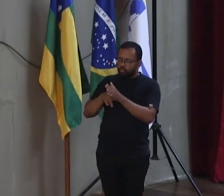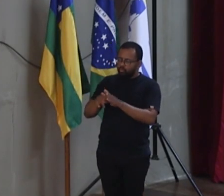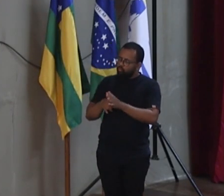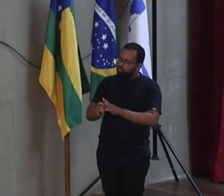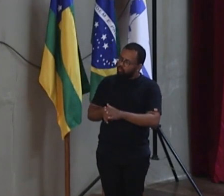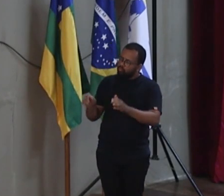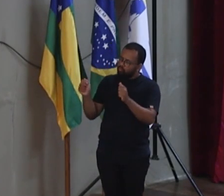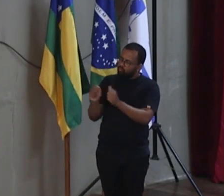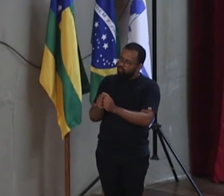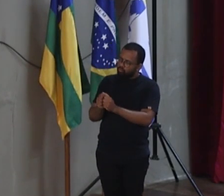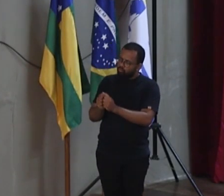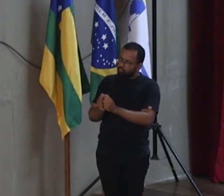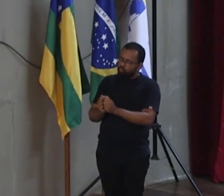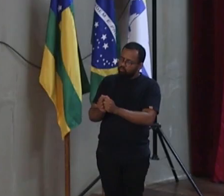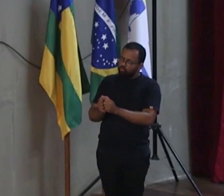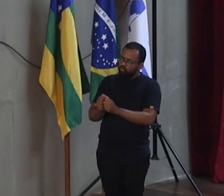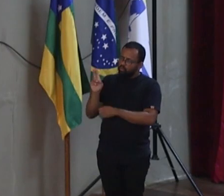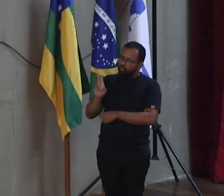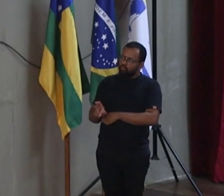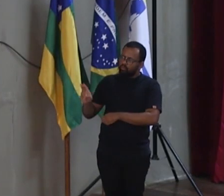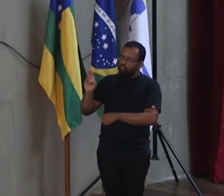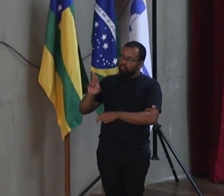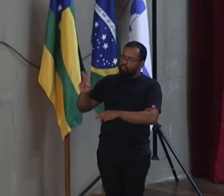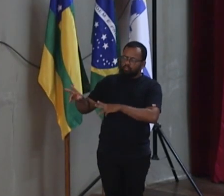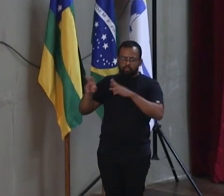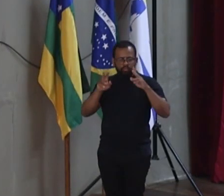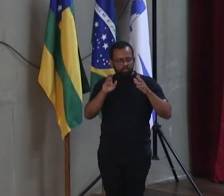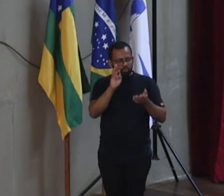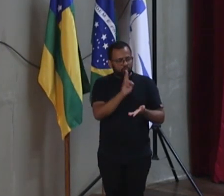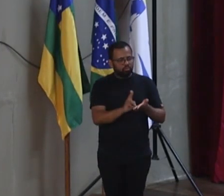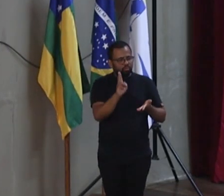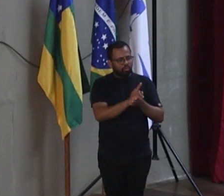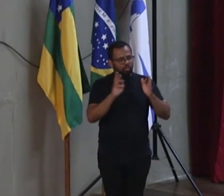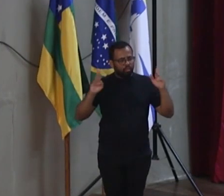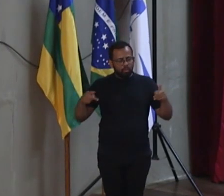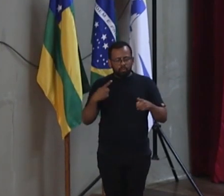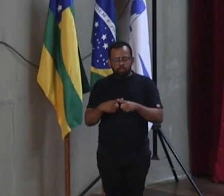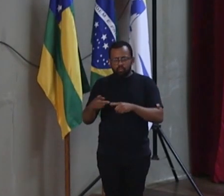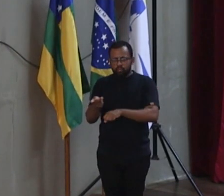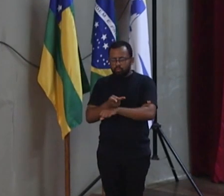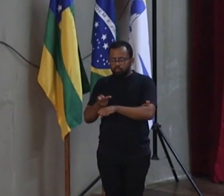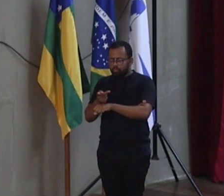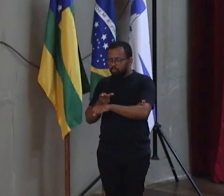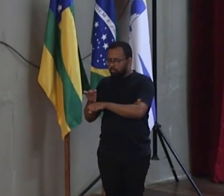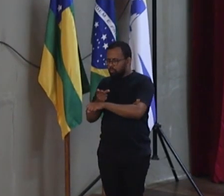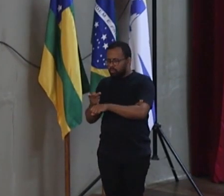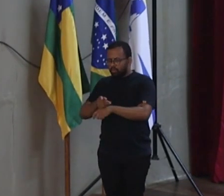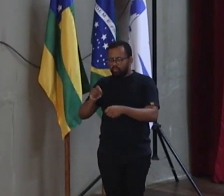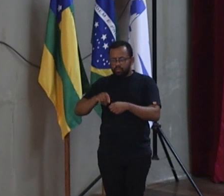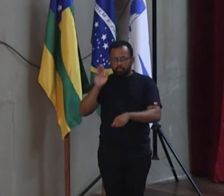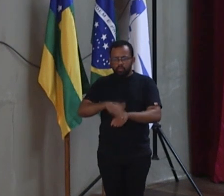reuniam estavam em universidades diferentes. Então, a gente sempre procurava fazer